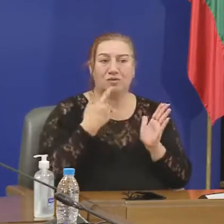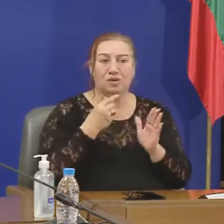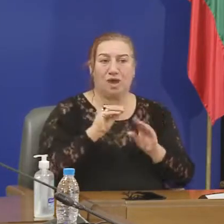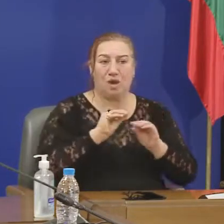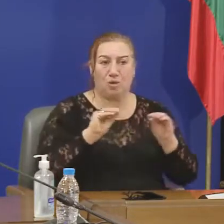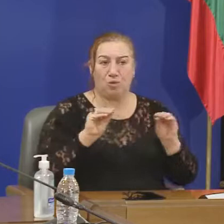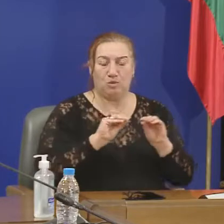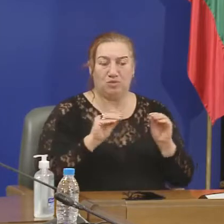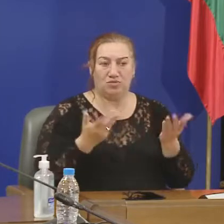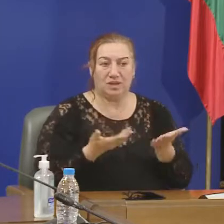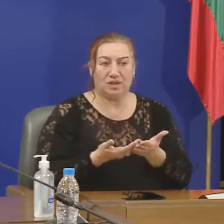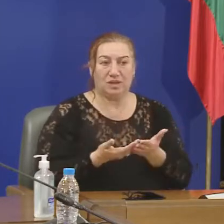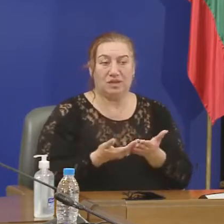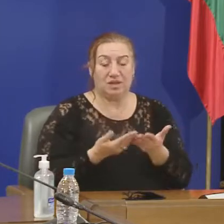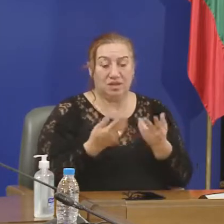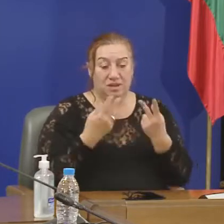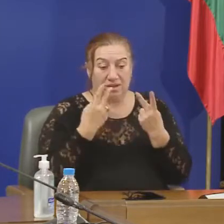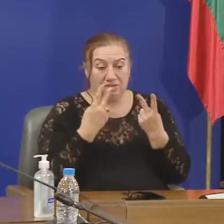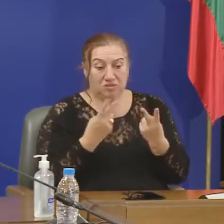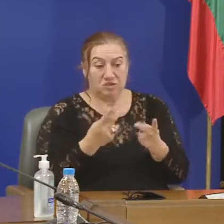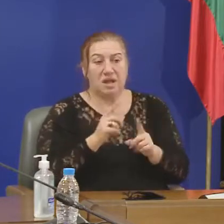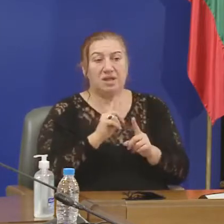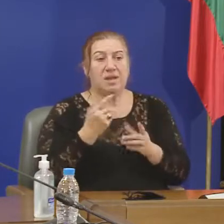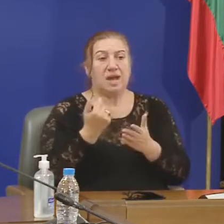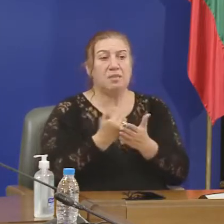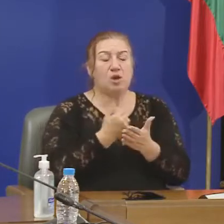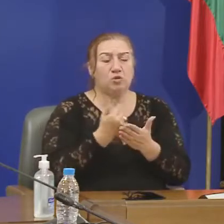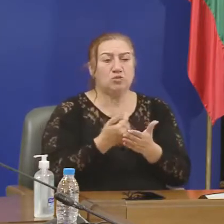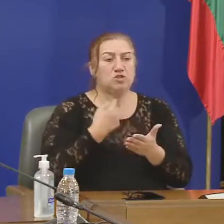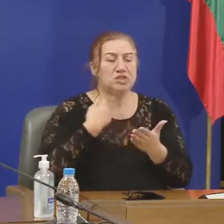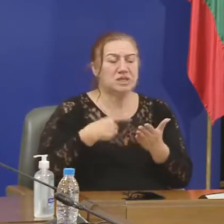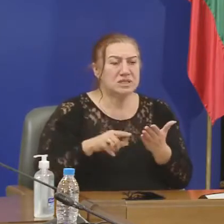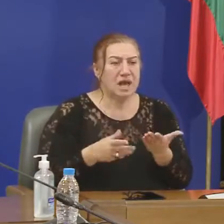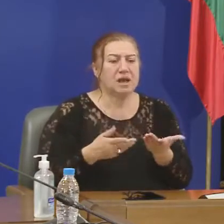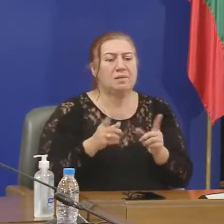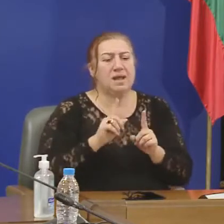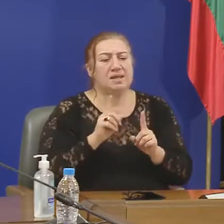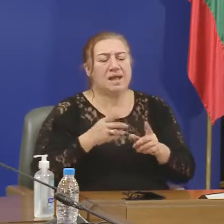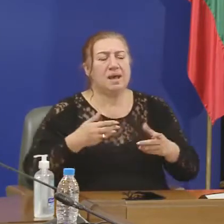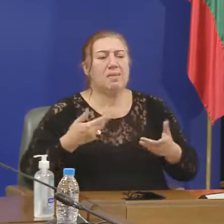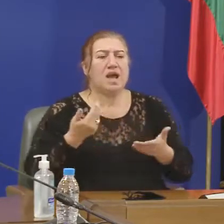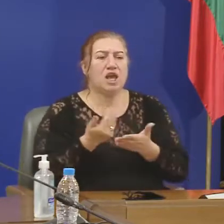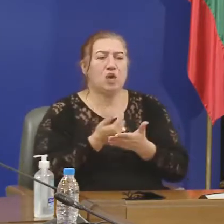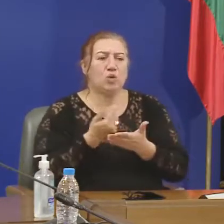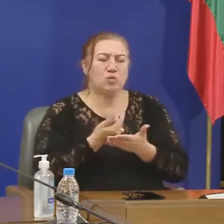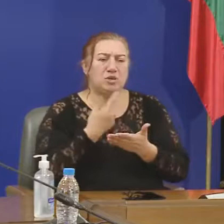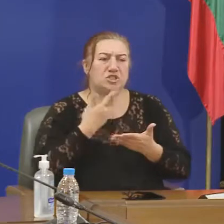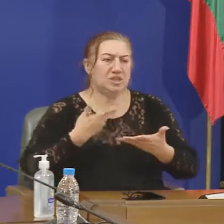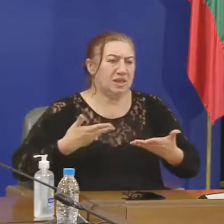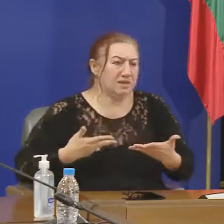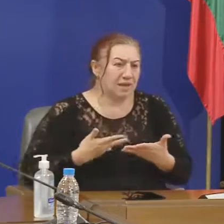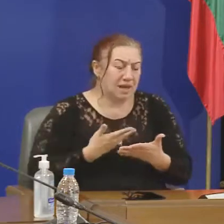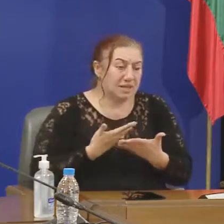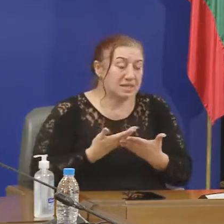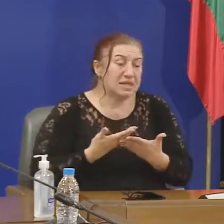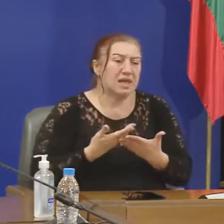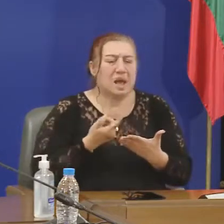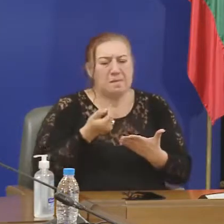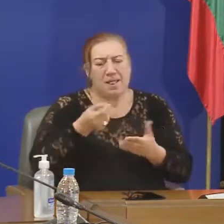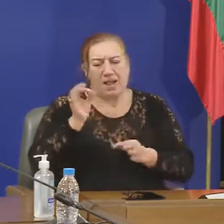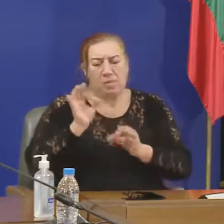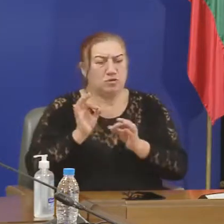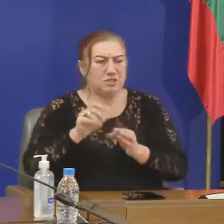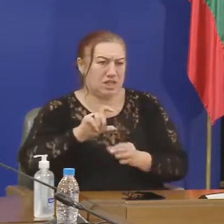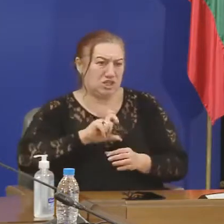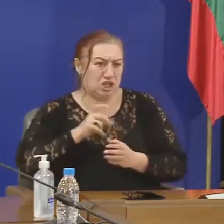днешна видима икономическа загуба, няма или почти няма икономически интерес, 1% са частните училища, но това,